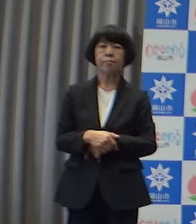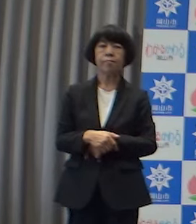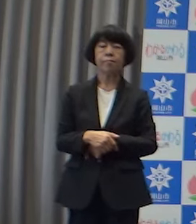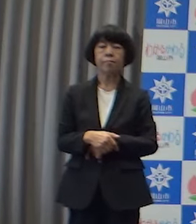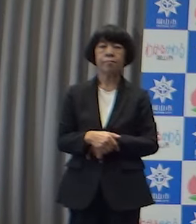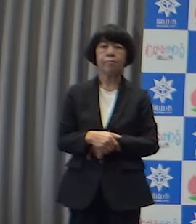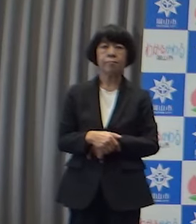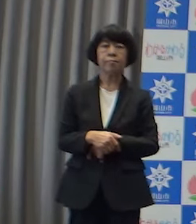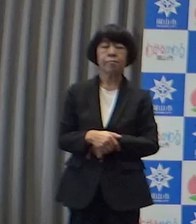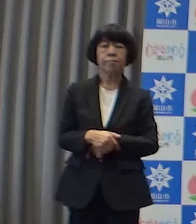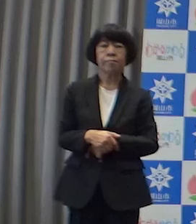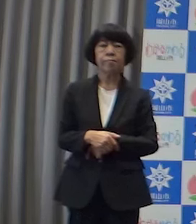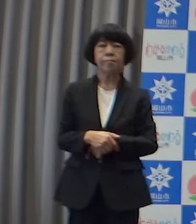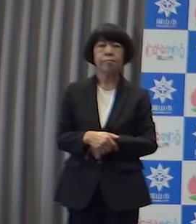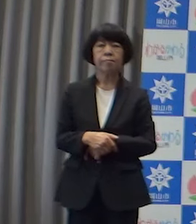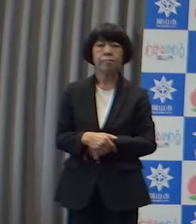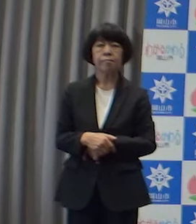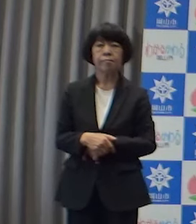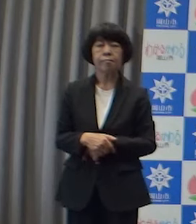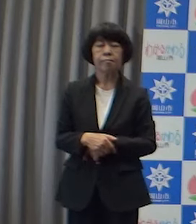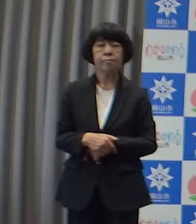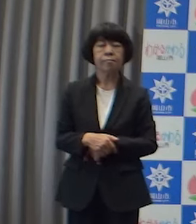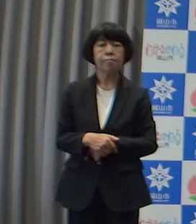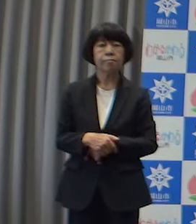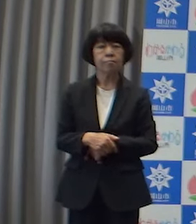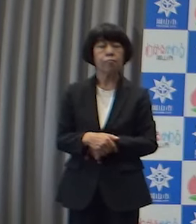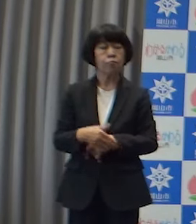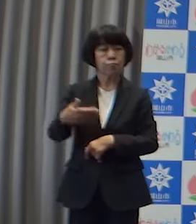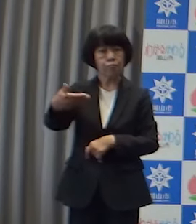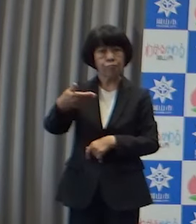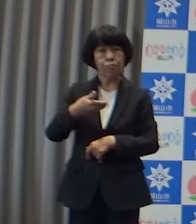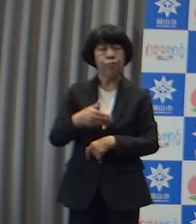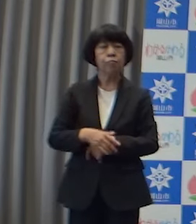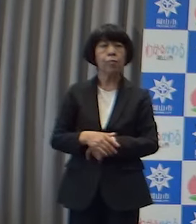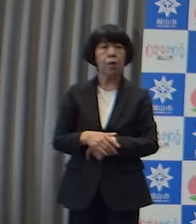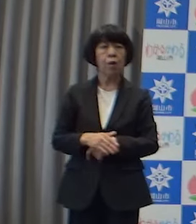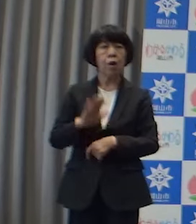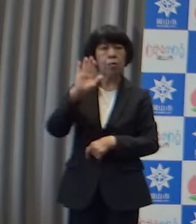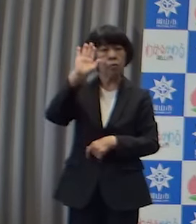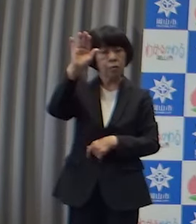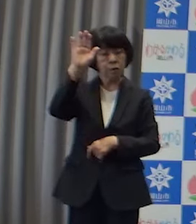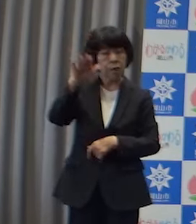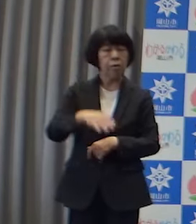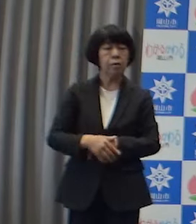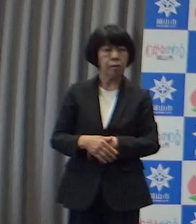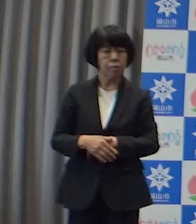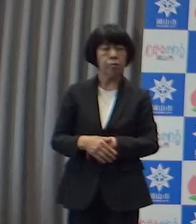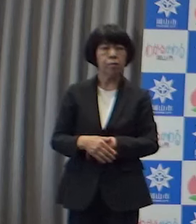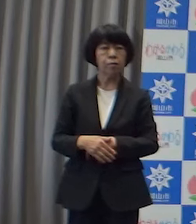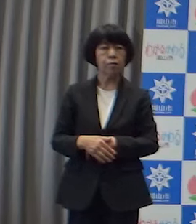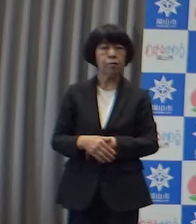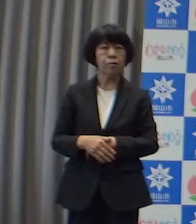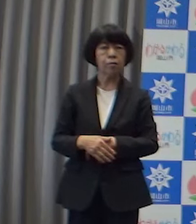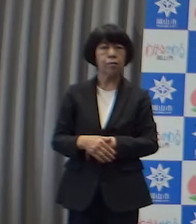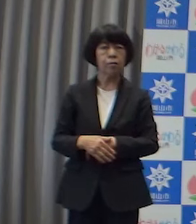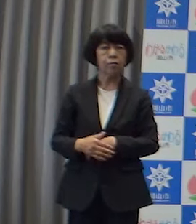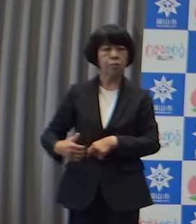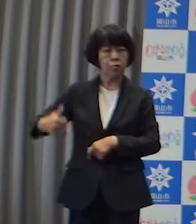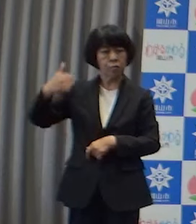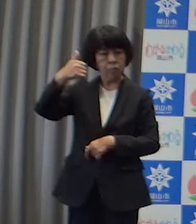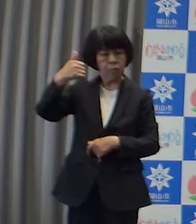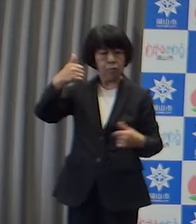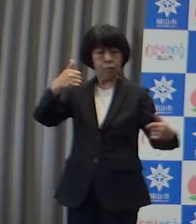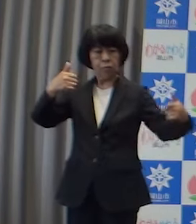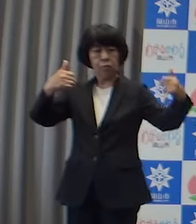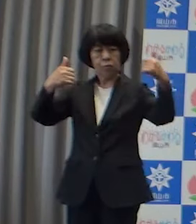参議院新聞の佐藤です。 はいはい。 次回、まだこれからだと思うんですけども、うん、トップ会談があるとすれば